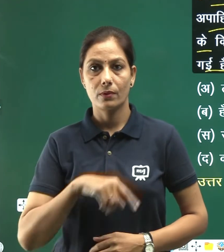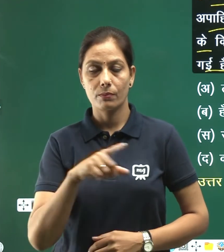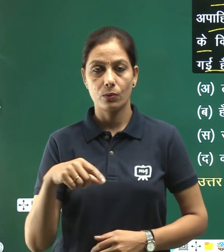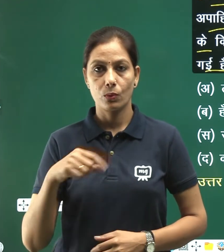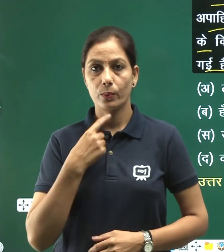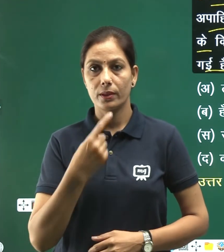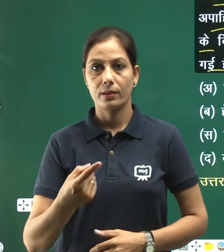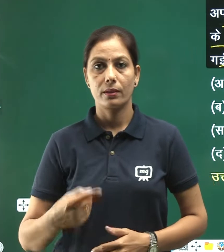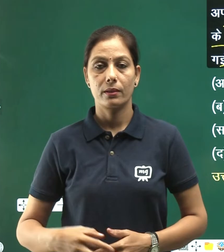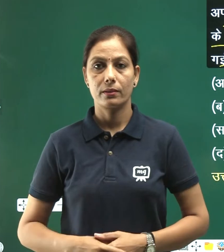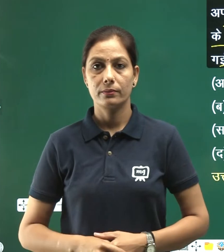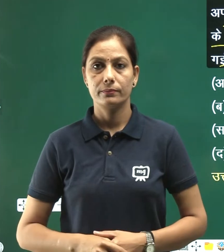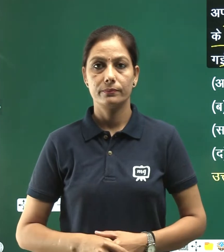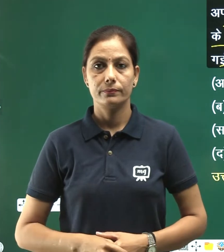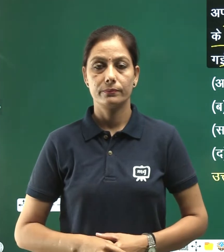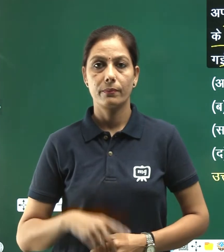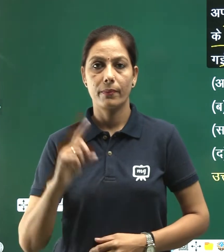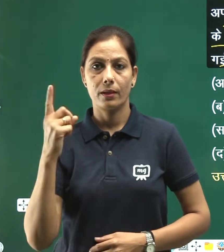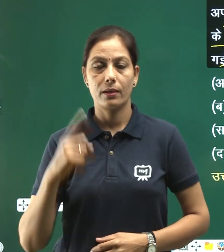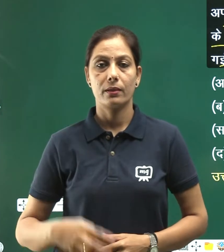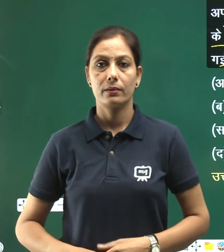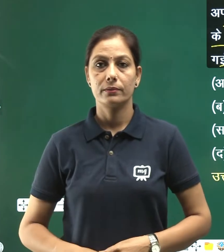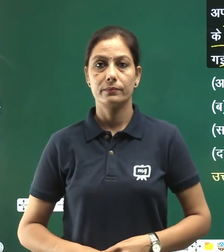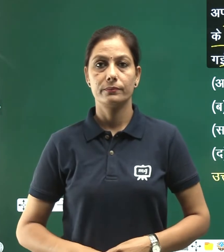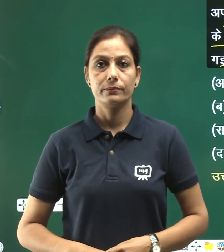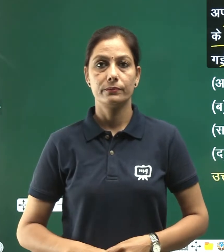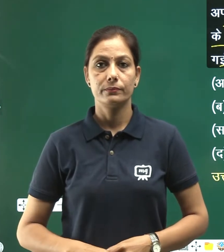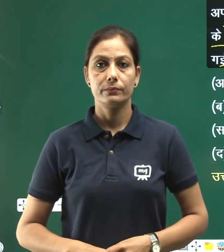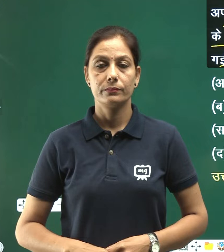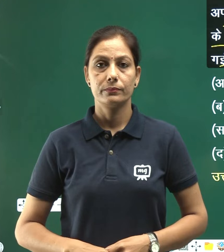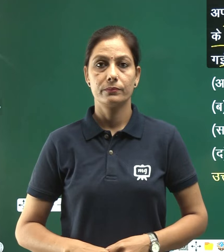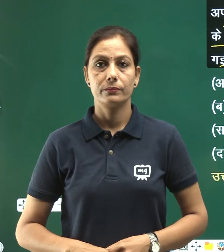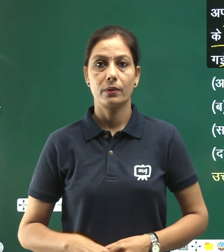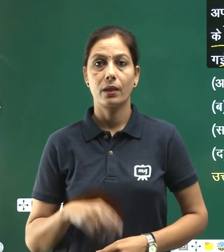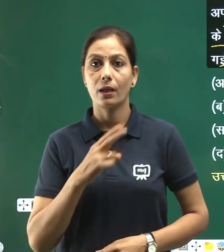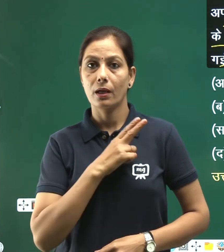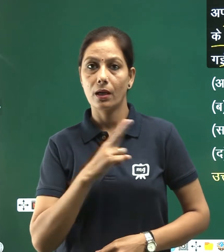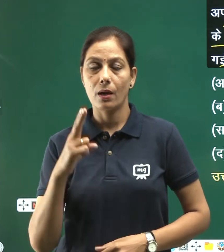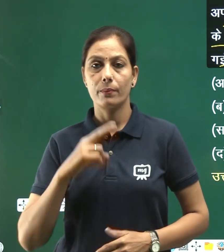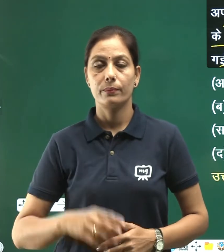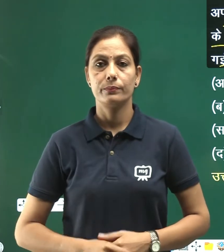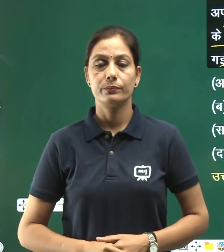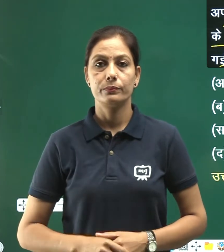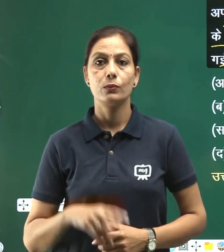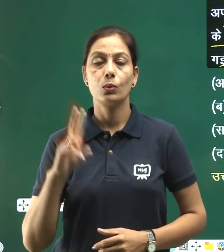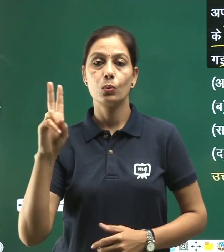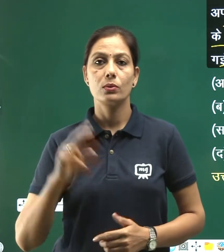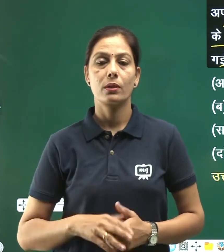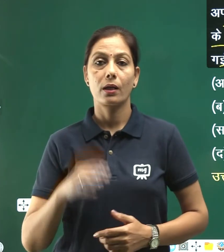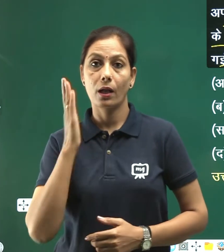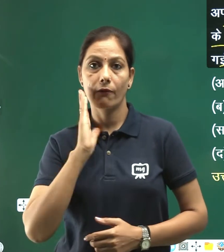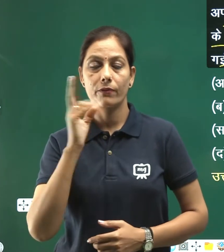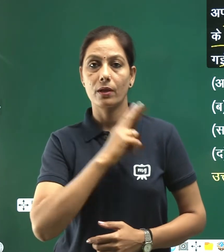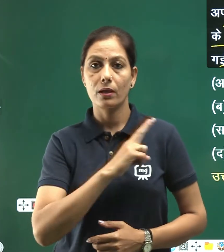आपको बताना है। पहला है लोग भूल गए हैं, दूसरा हंसो